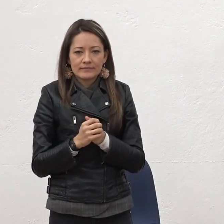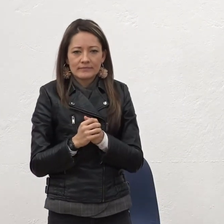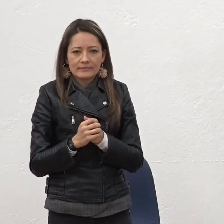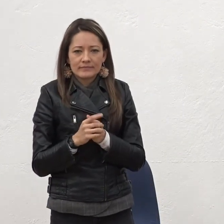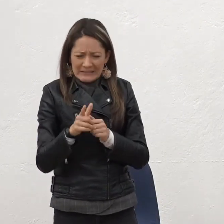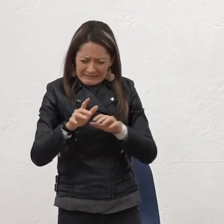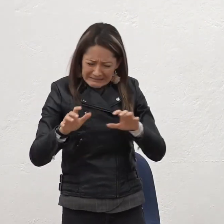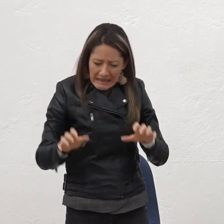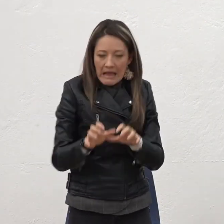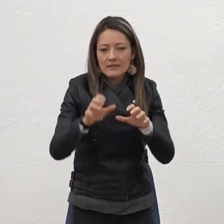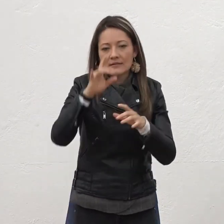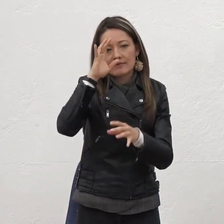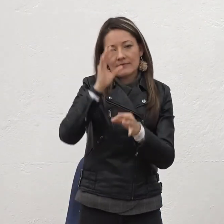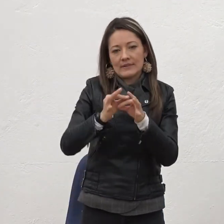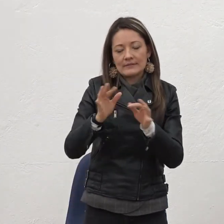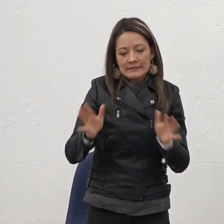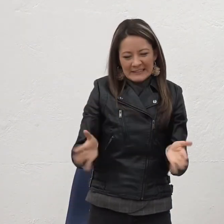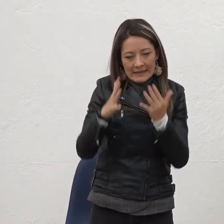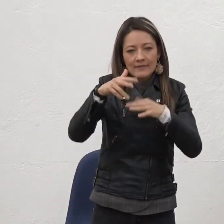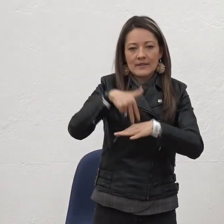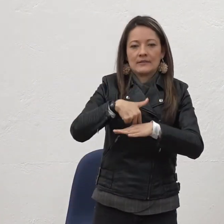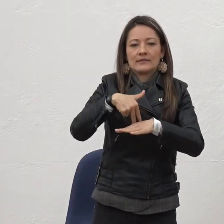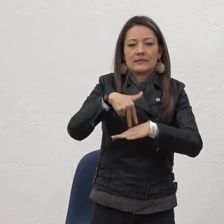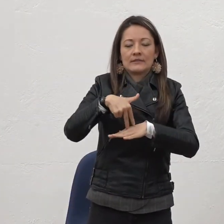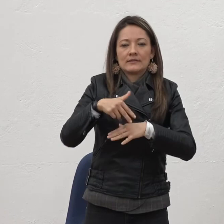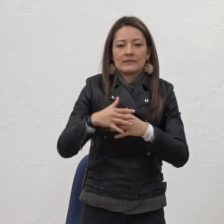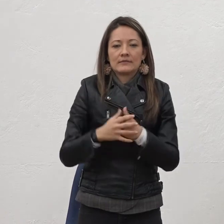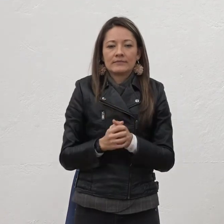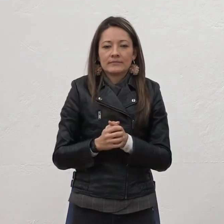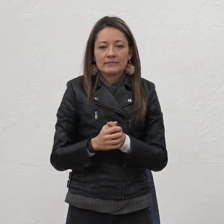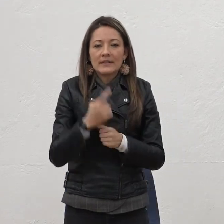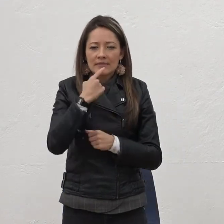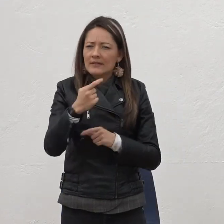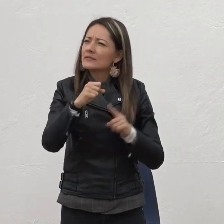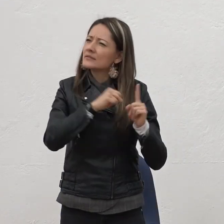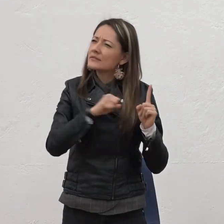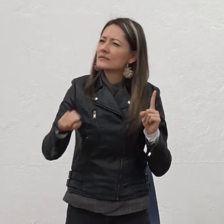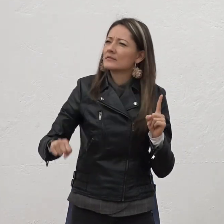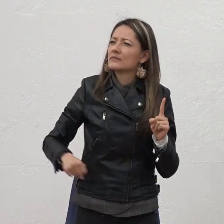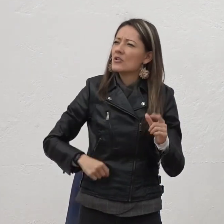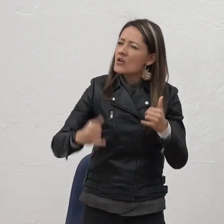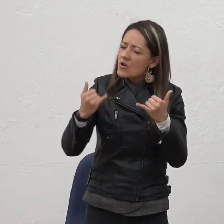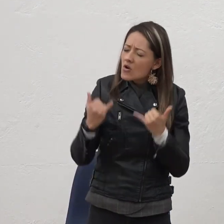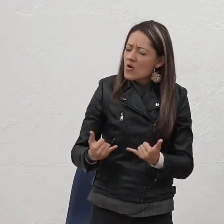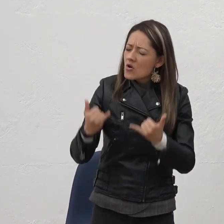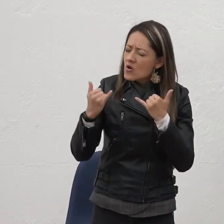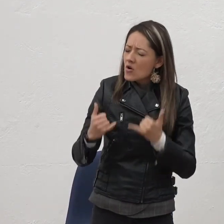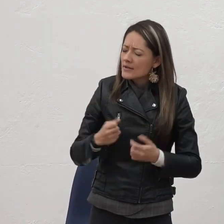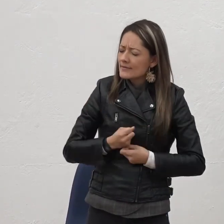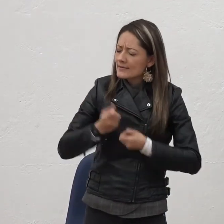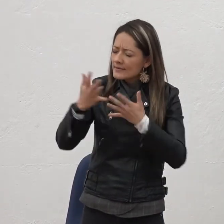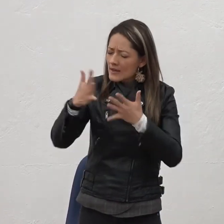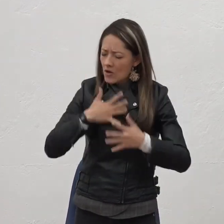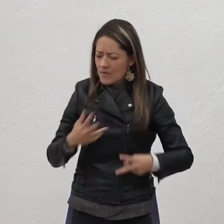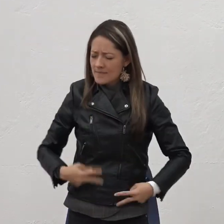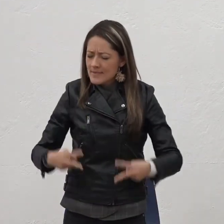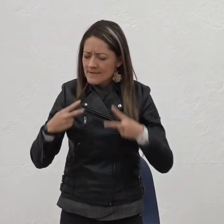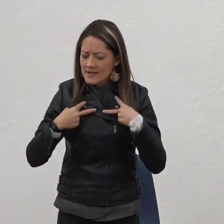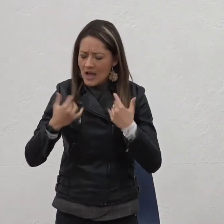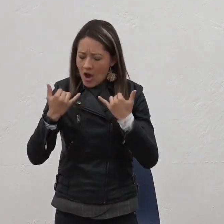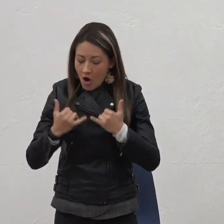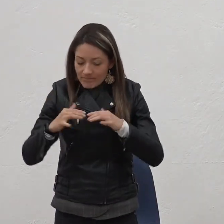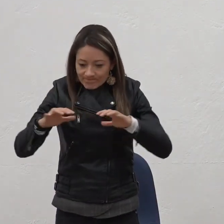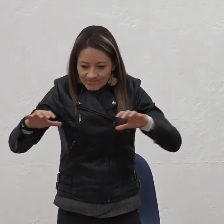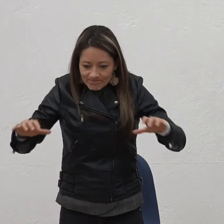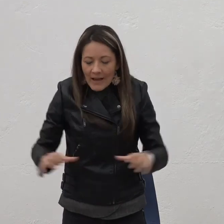Accione en esa fe, levántese y diga, Señor, hoy te entrego mi vida y voy a accionar